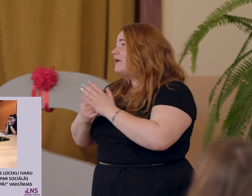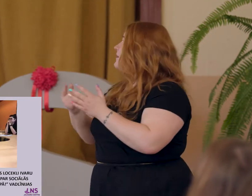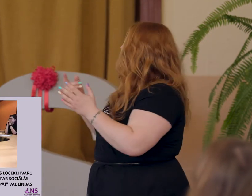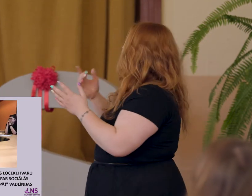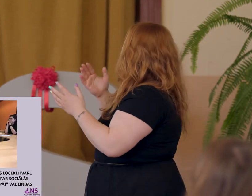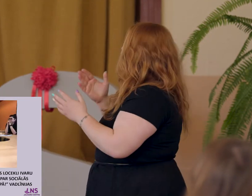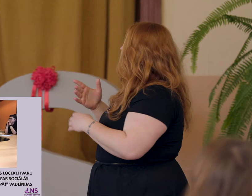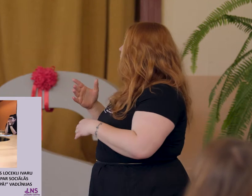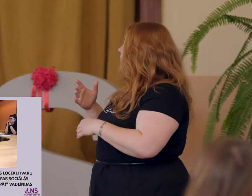Un arī projekta